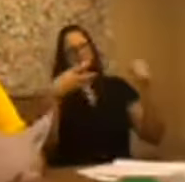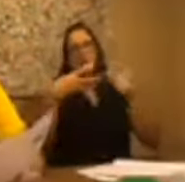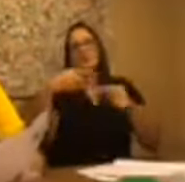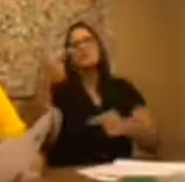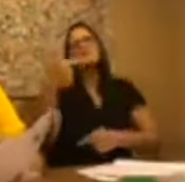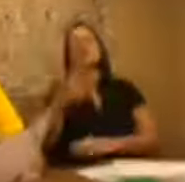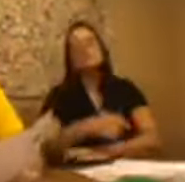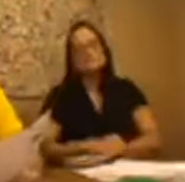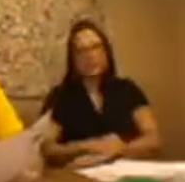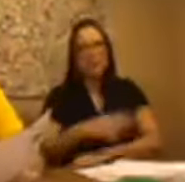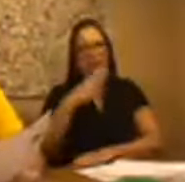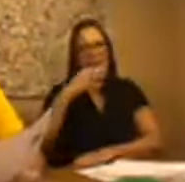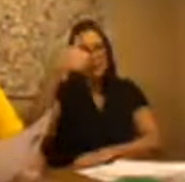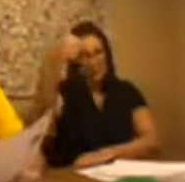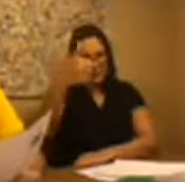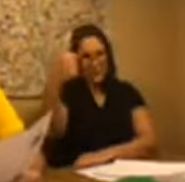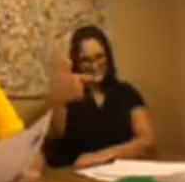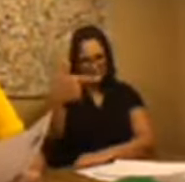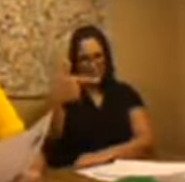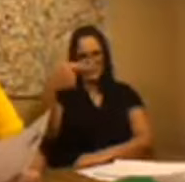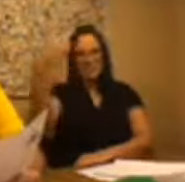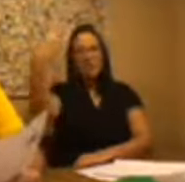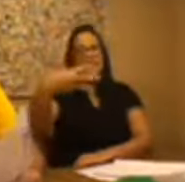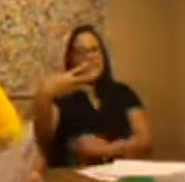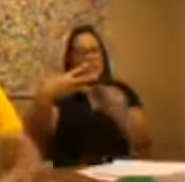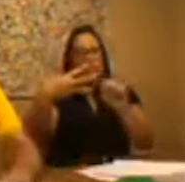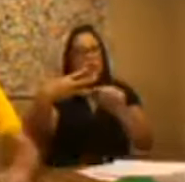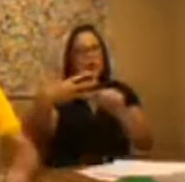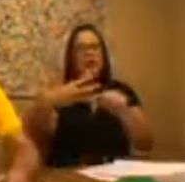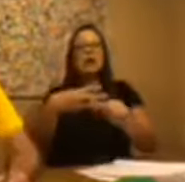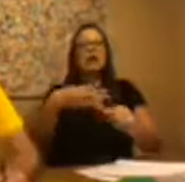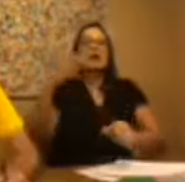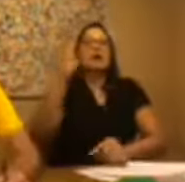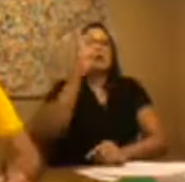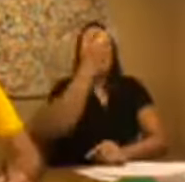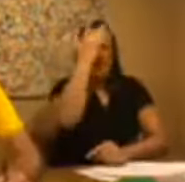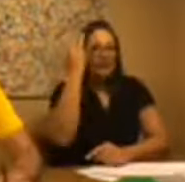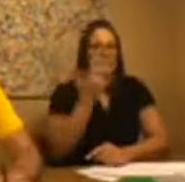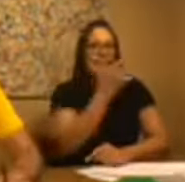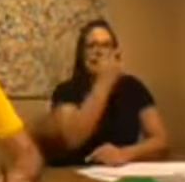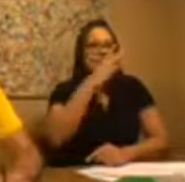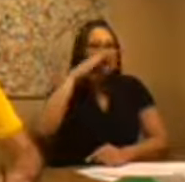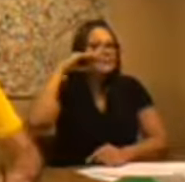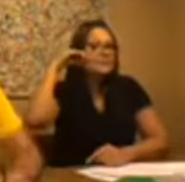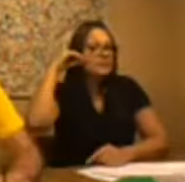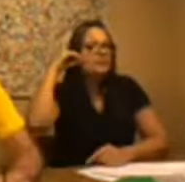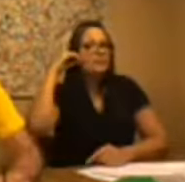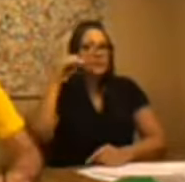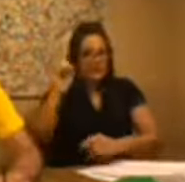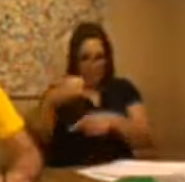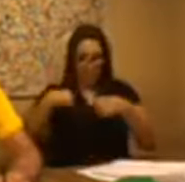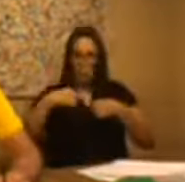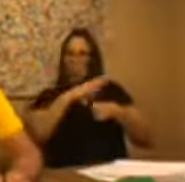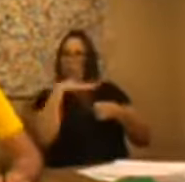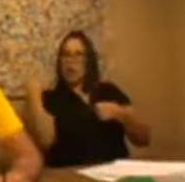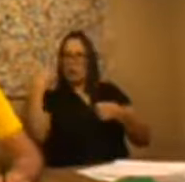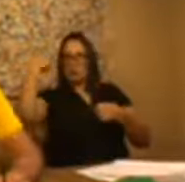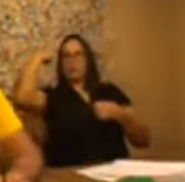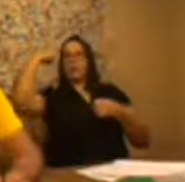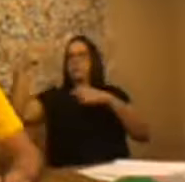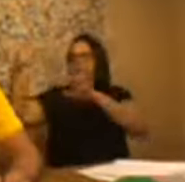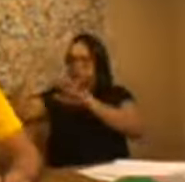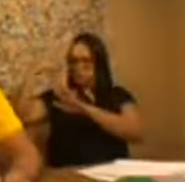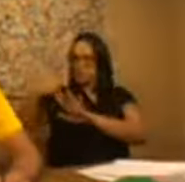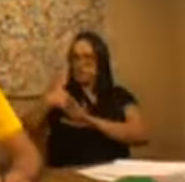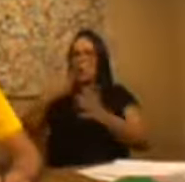o segundo então teremos segundo turno haddad e ciro inclusive são paulo no